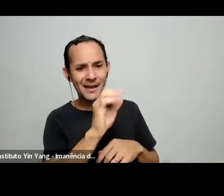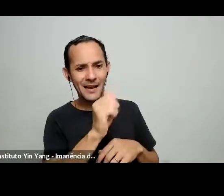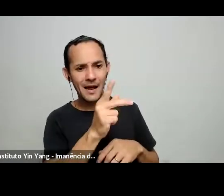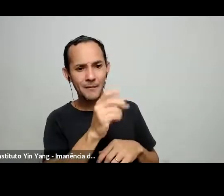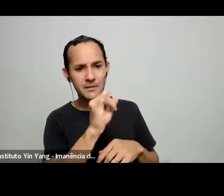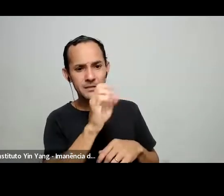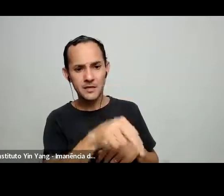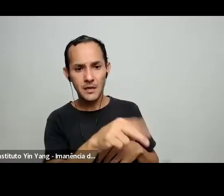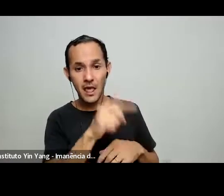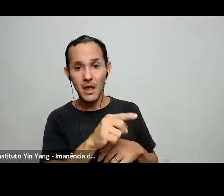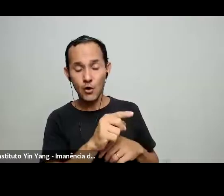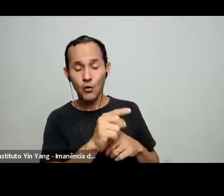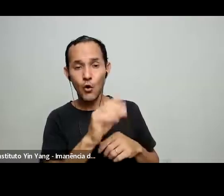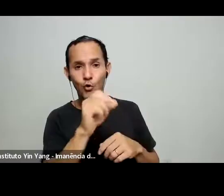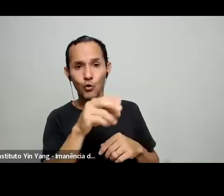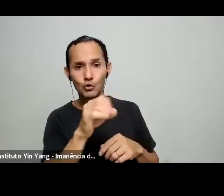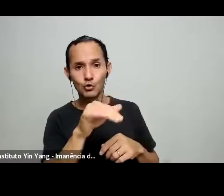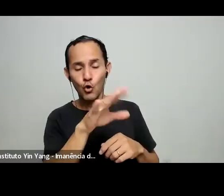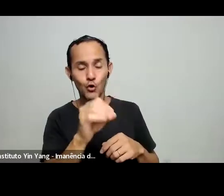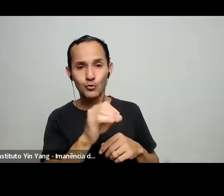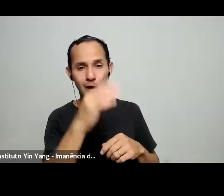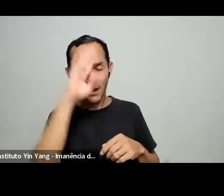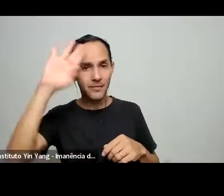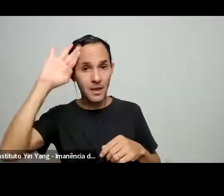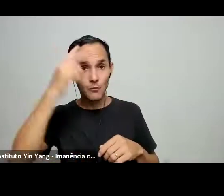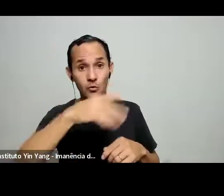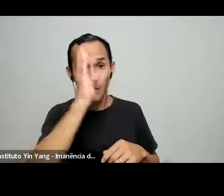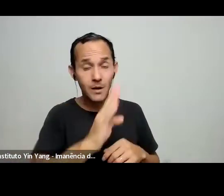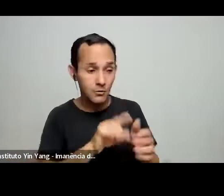consórcio acadêmico brasileiro que